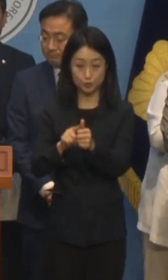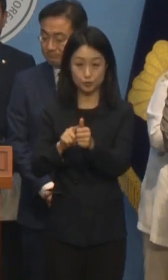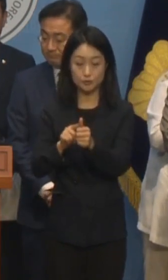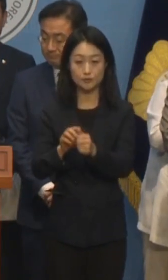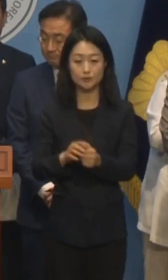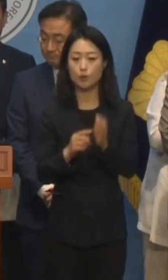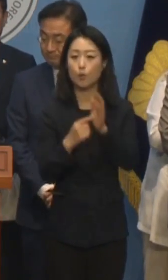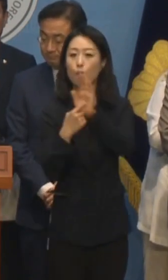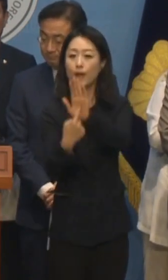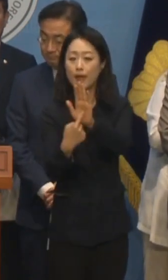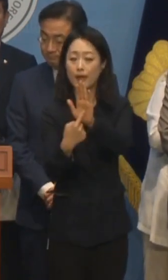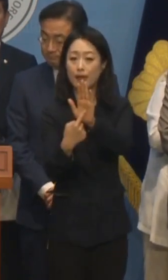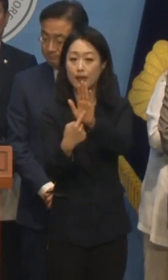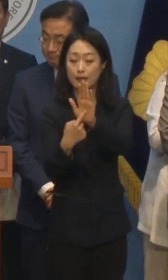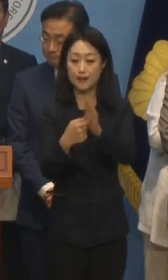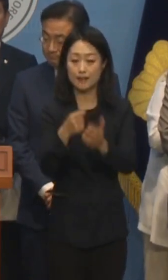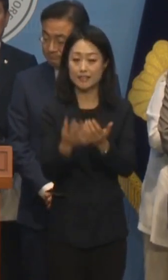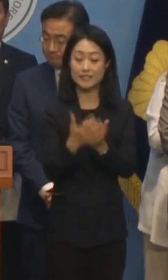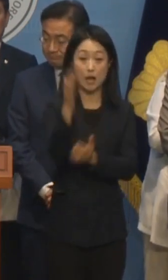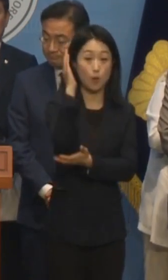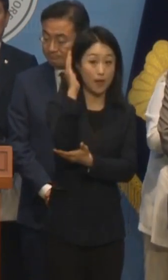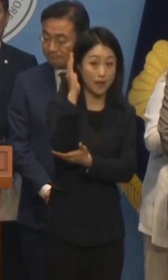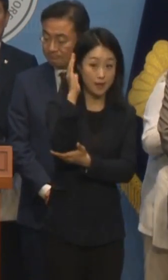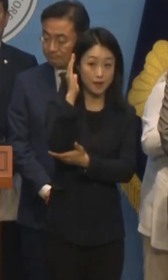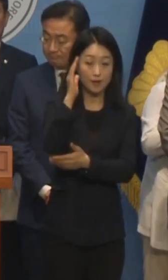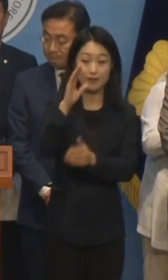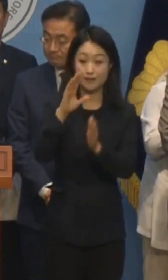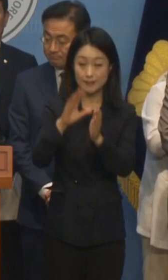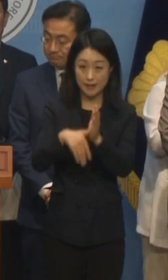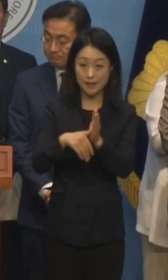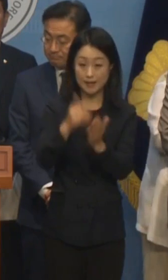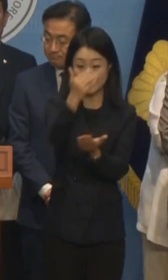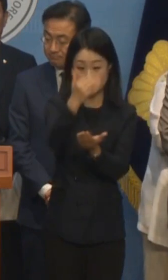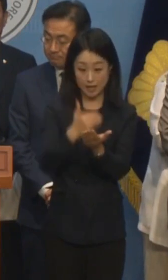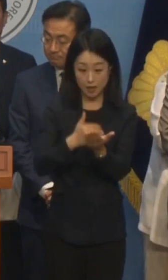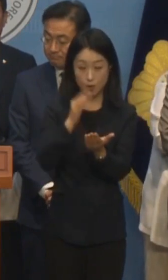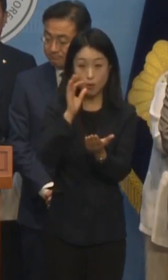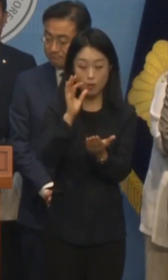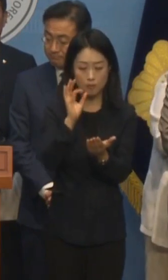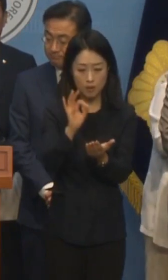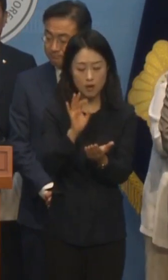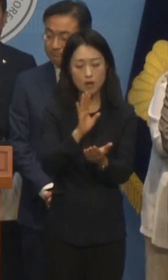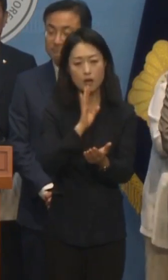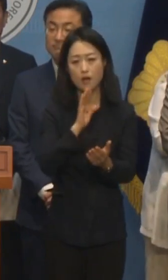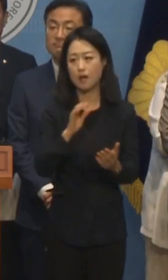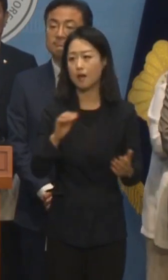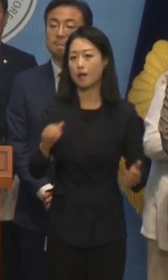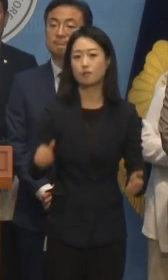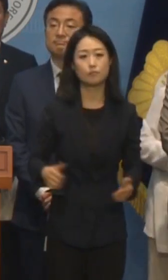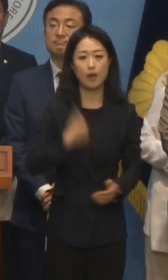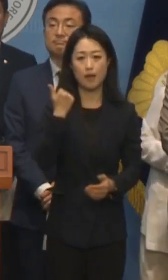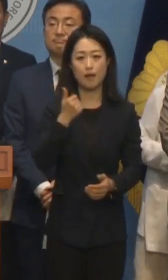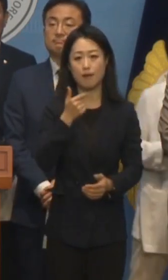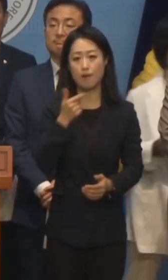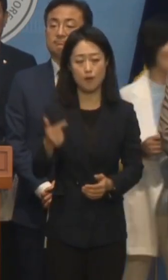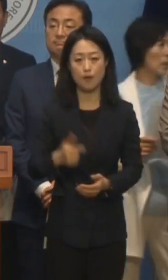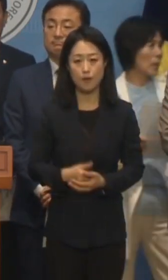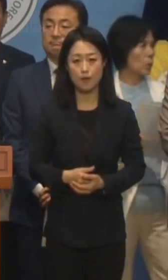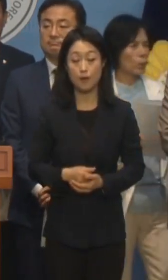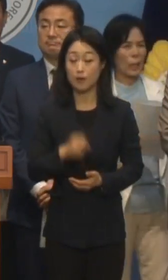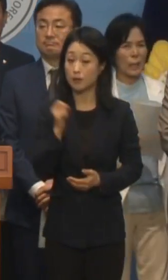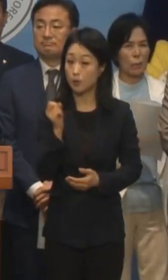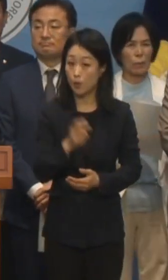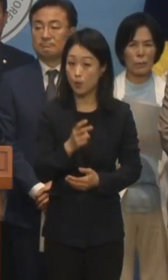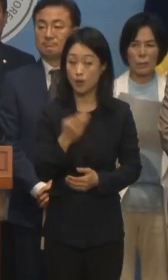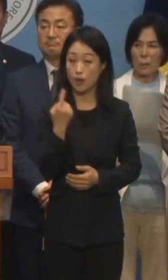전격 공개한다며 기자회견을 열었는데 그 내용에 분개하지 않을 수가 없는 상황입니다. 게다가